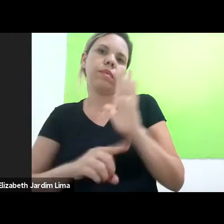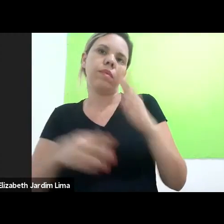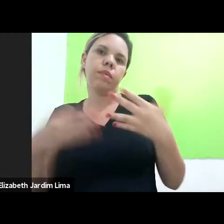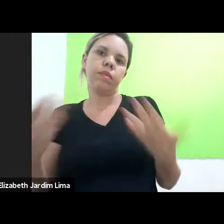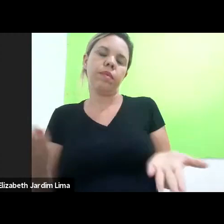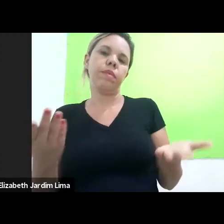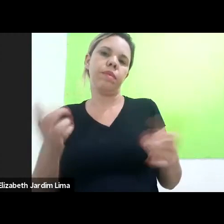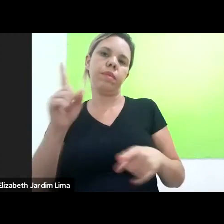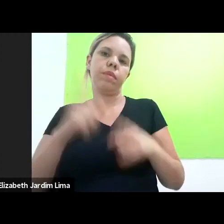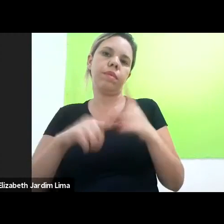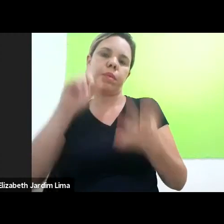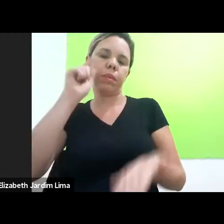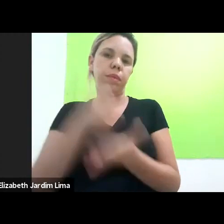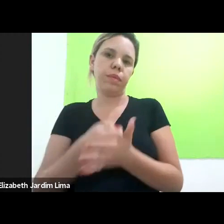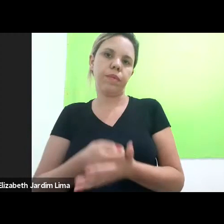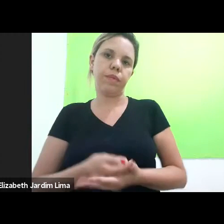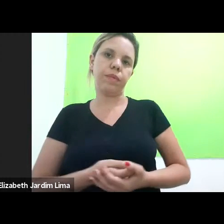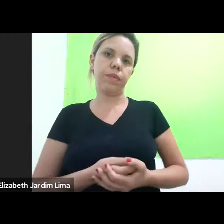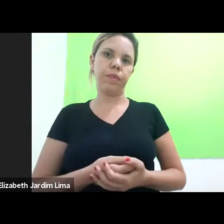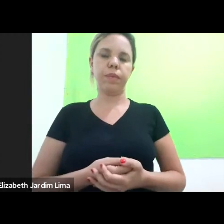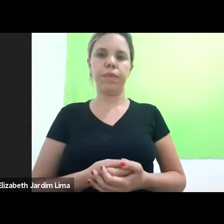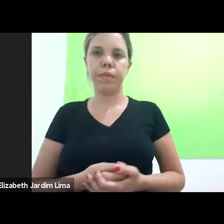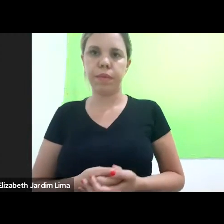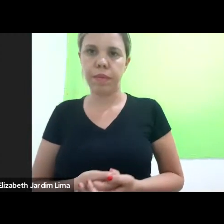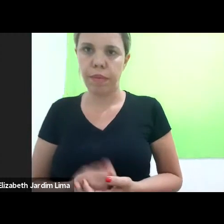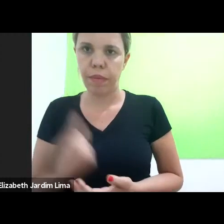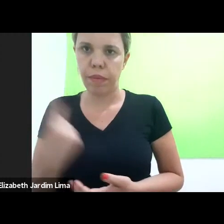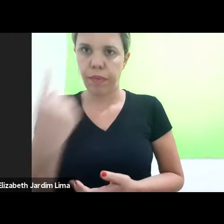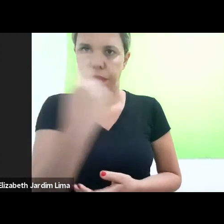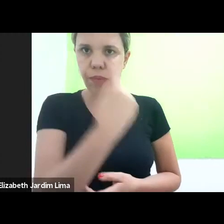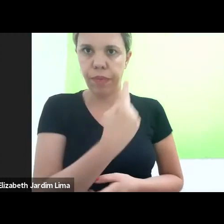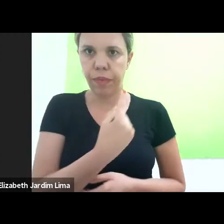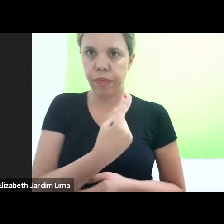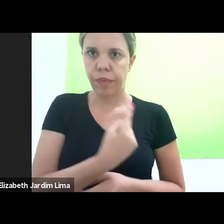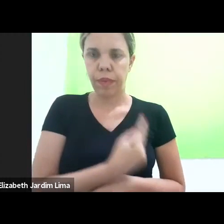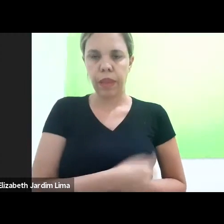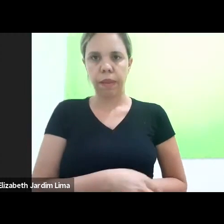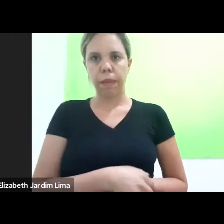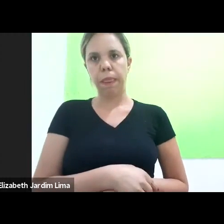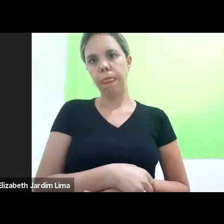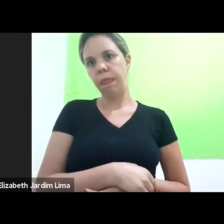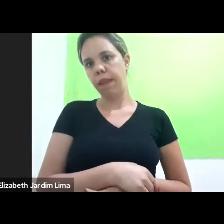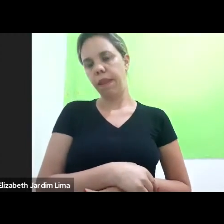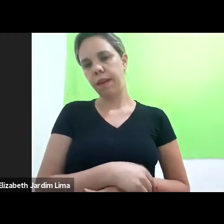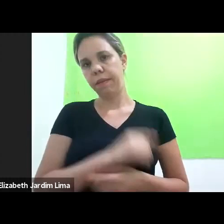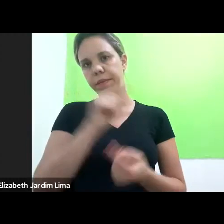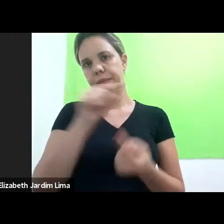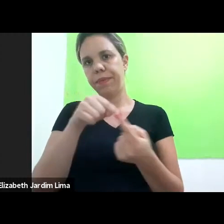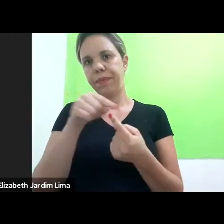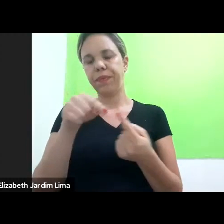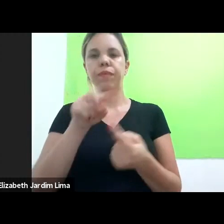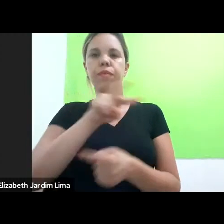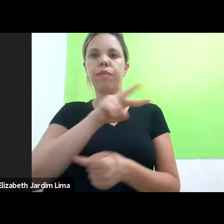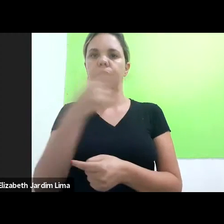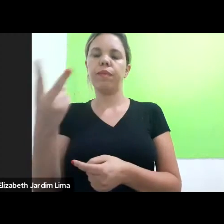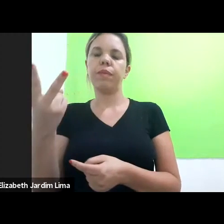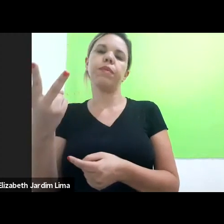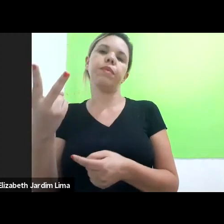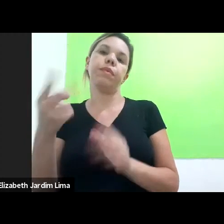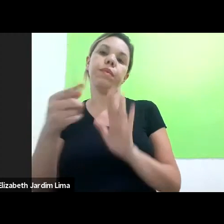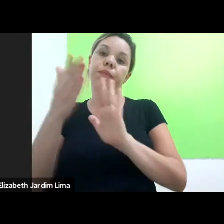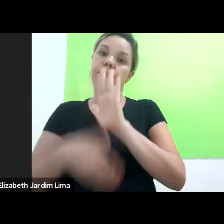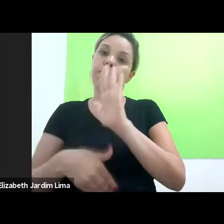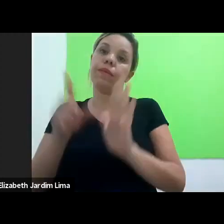instrumento de garantia de garantias individuais, no sentido de contrapor esse direito. Então, foi